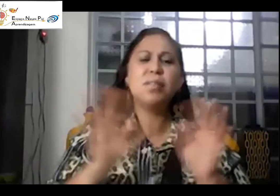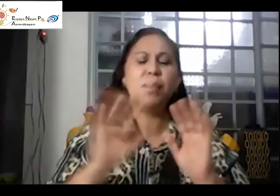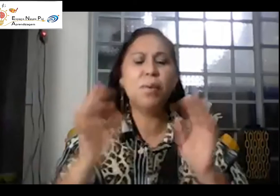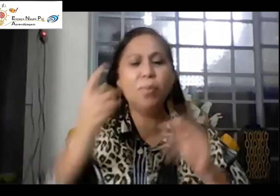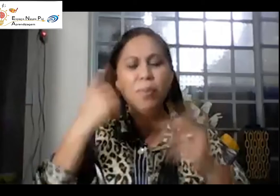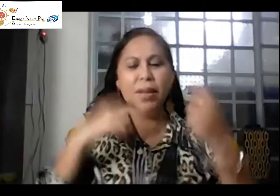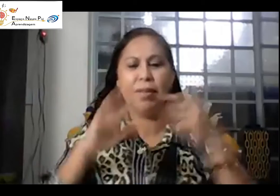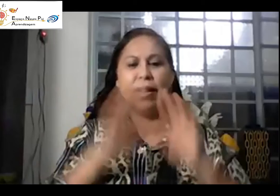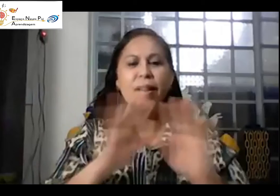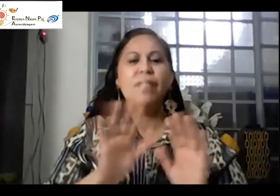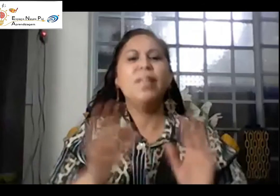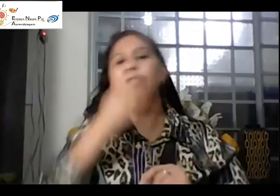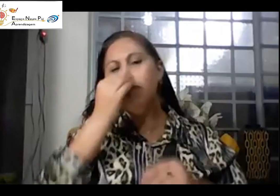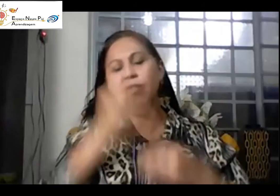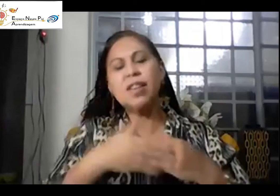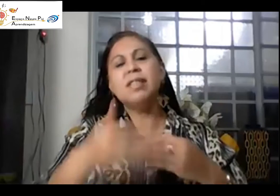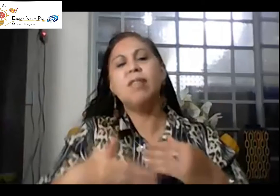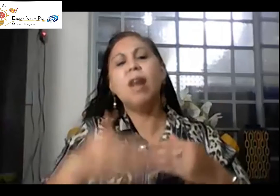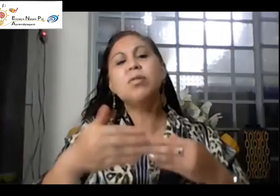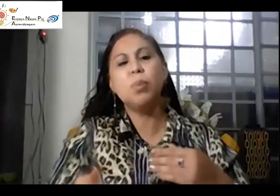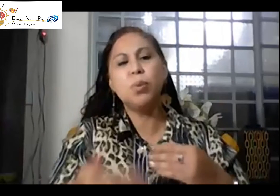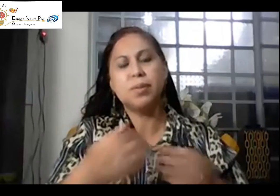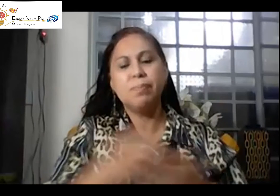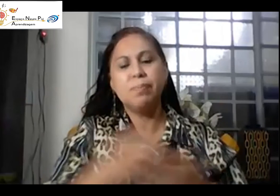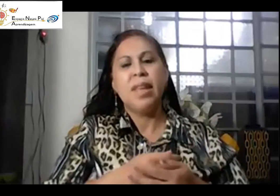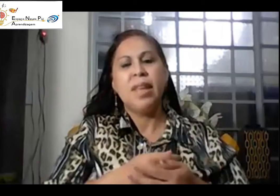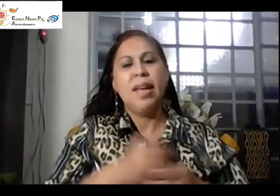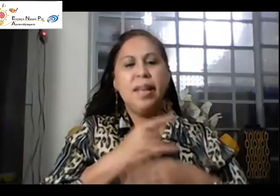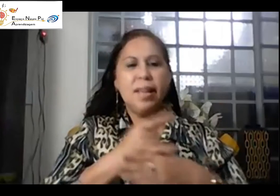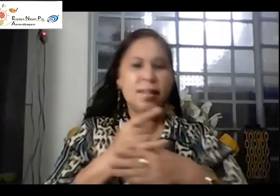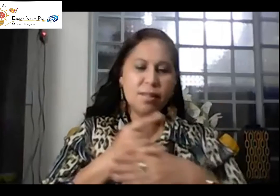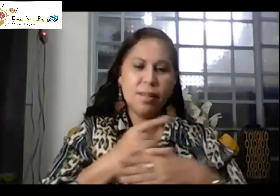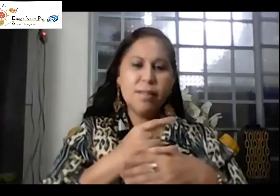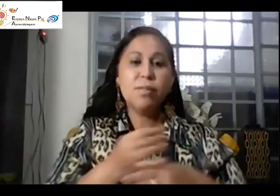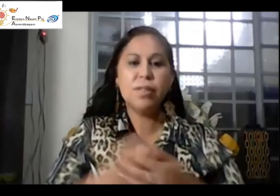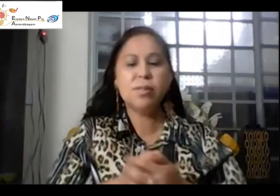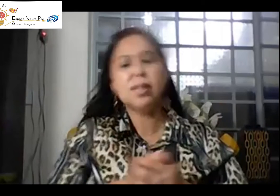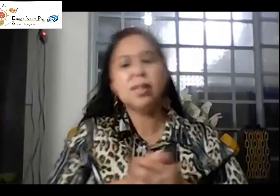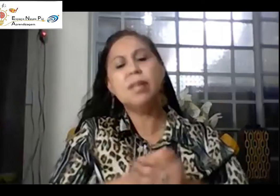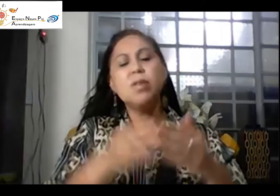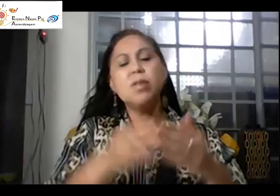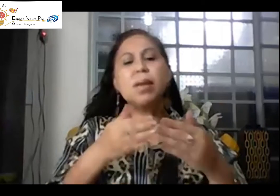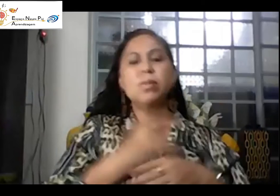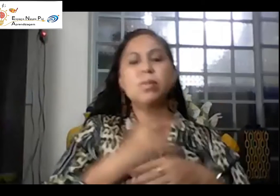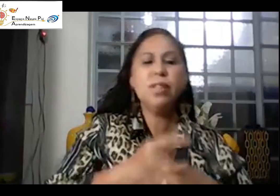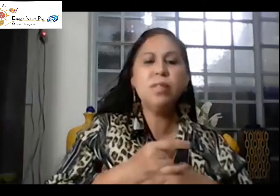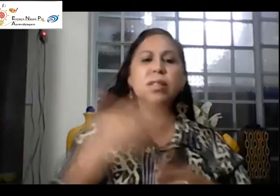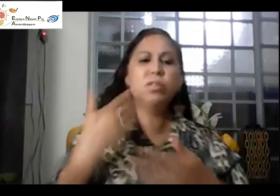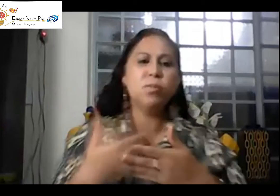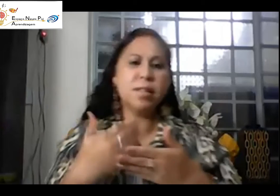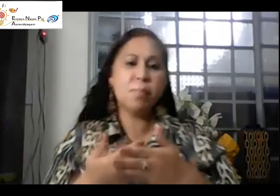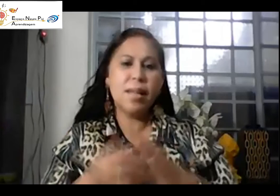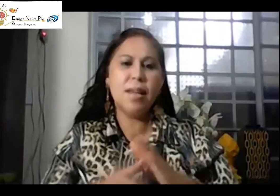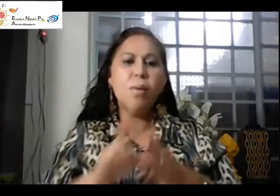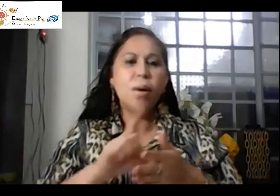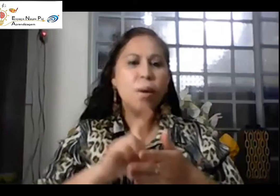se preocupe, não. Né? Vamos fazendo aos poucos esses vídeos. Então, eu só peço isso, o vídeo, e estudar